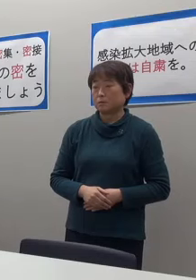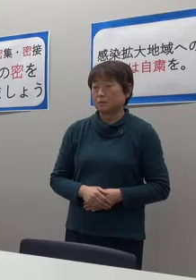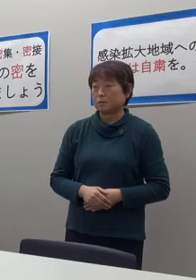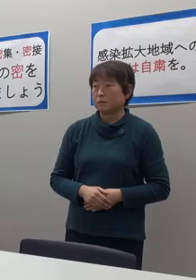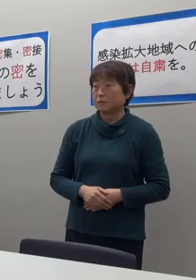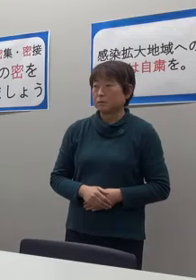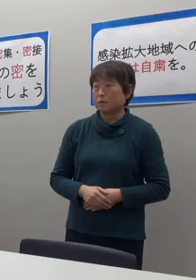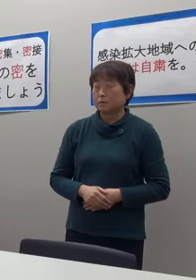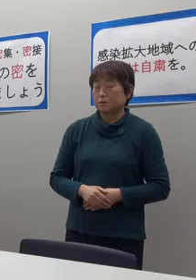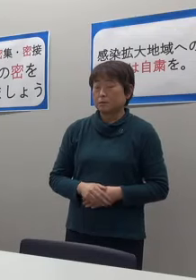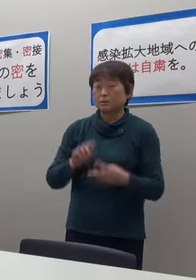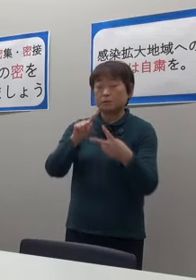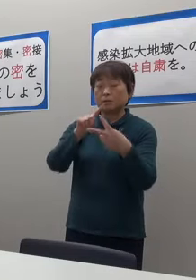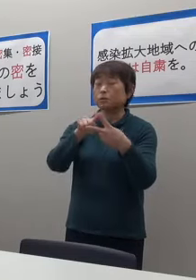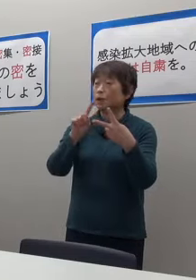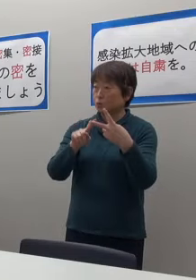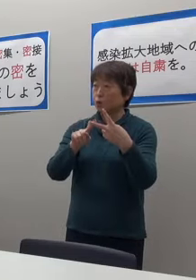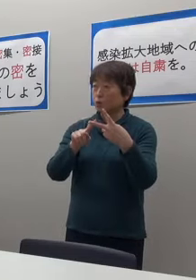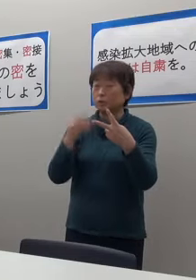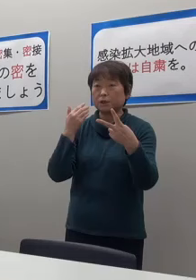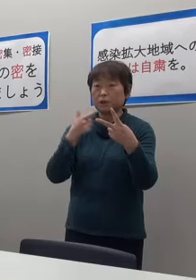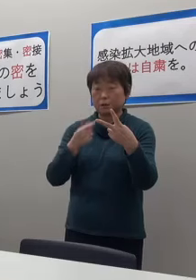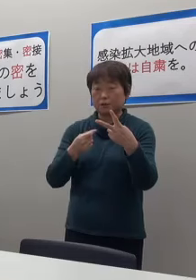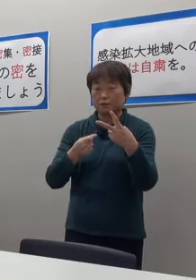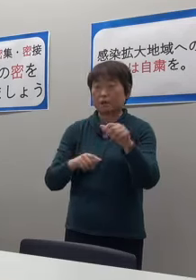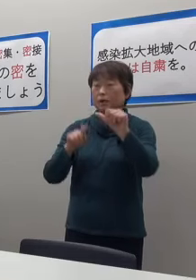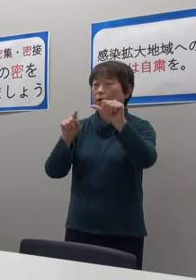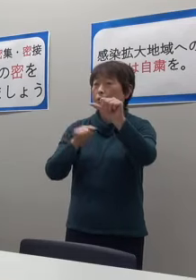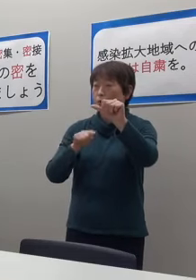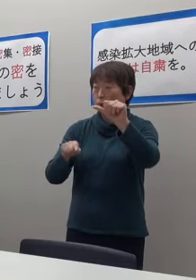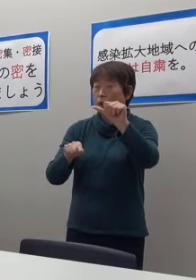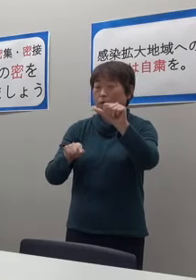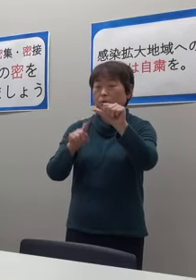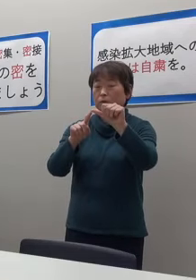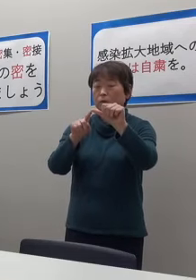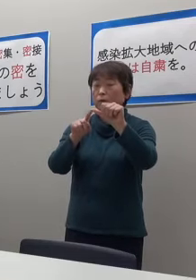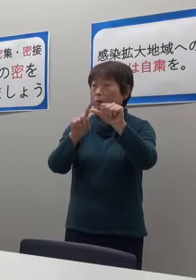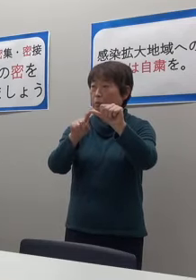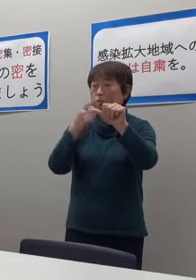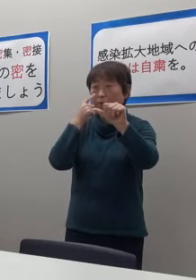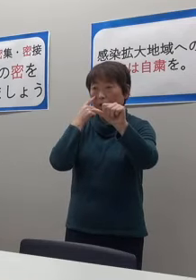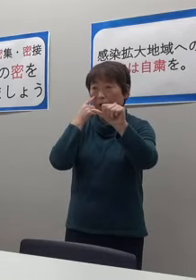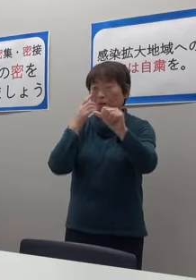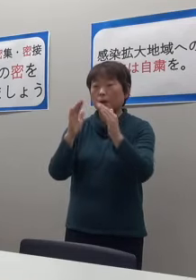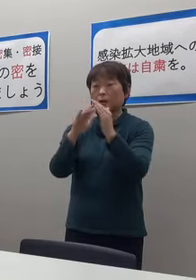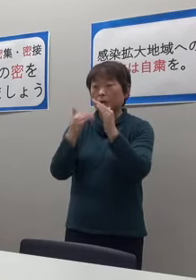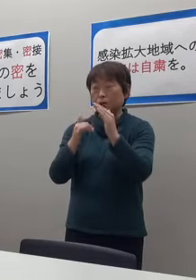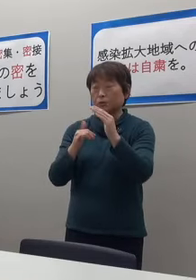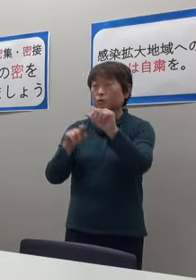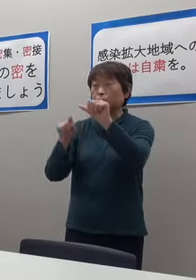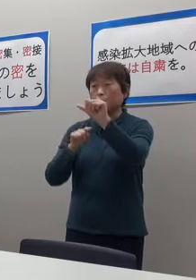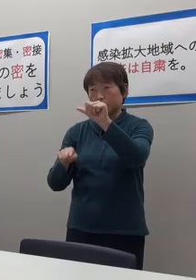すいません、2つ、5例目の方、5人家族って言ってて、奥様がいらっし